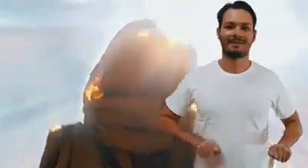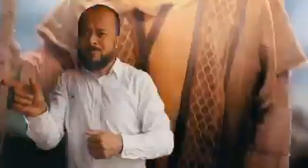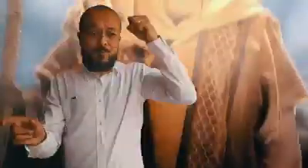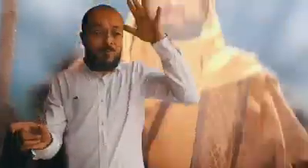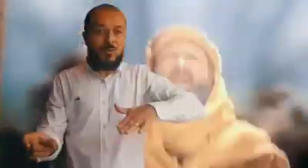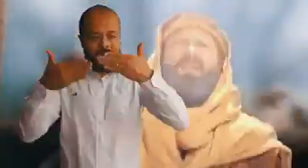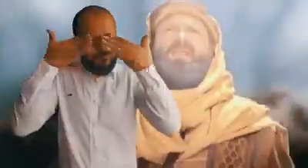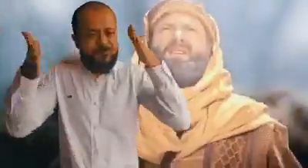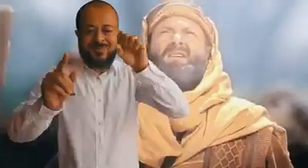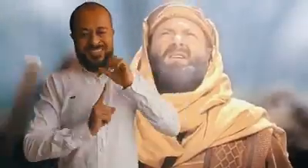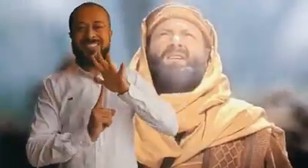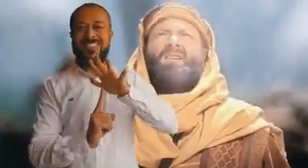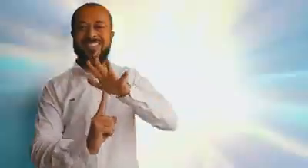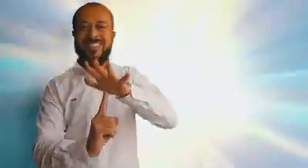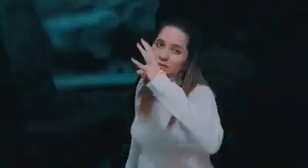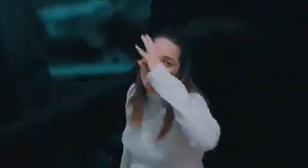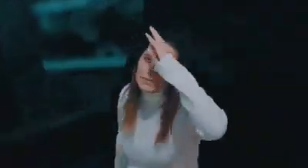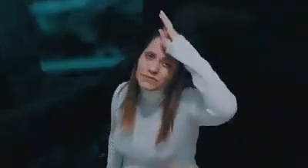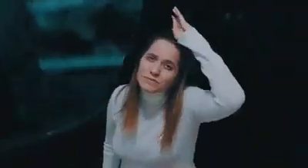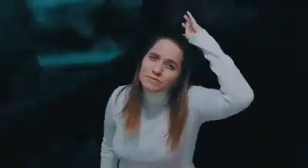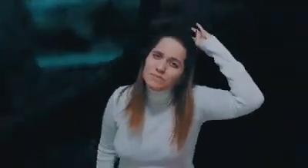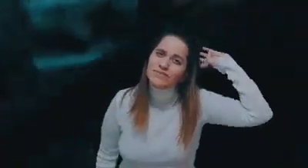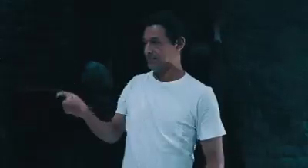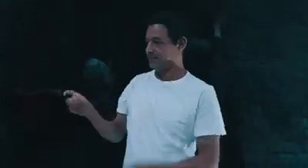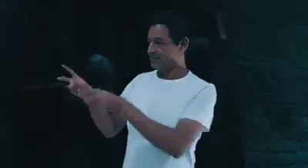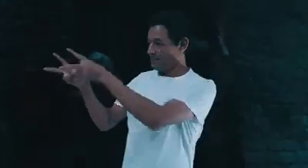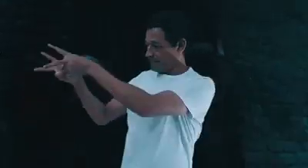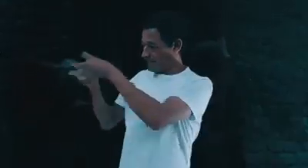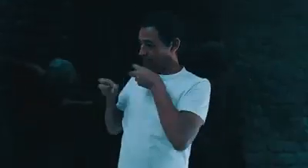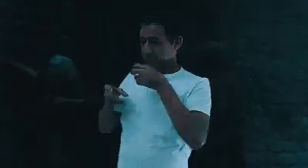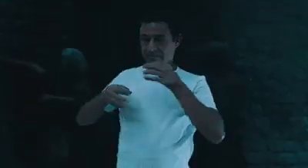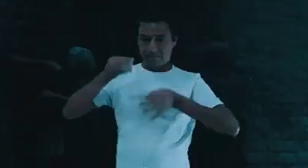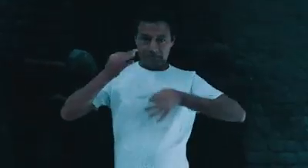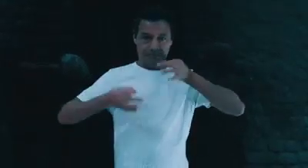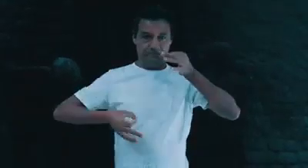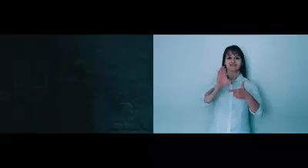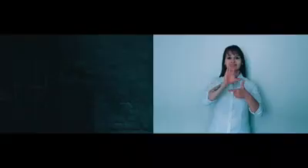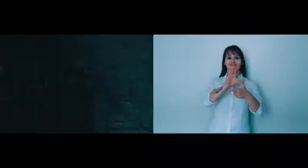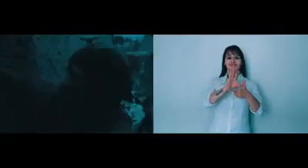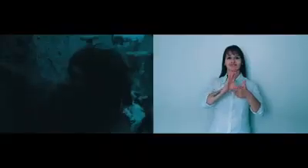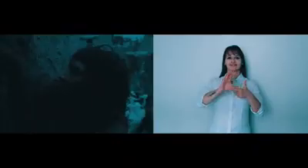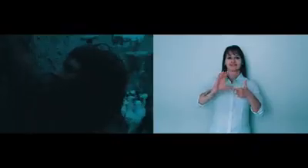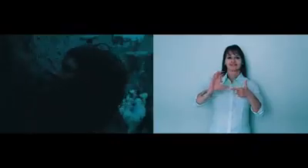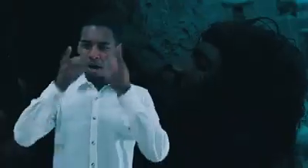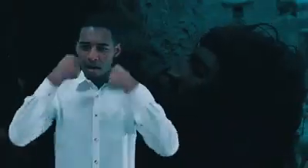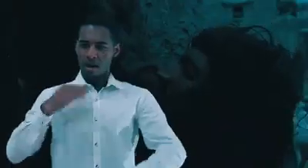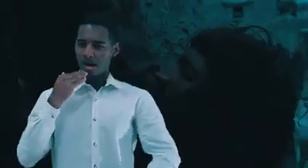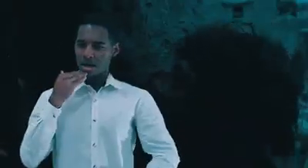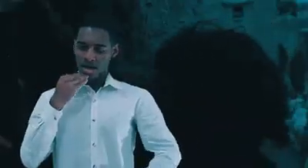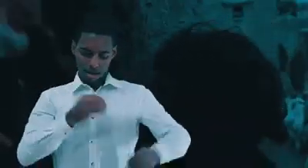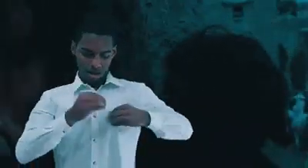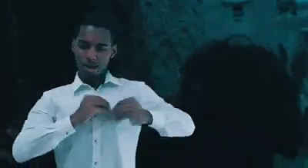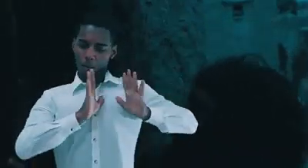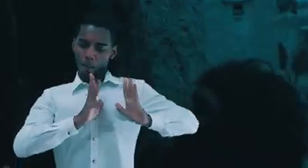Em Atos é luz para Paulo. Romanos é a nossa justificação. Coríntios nos